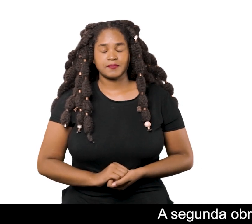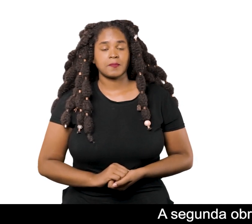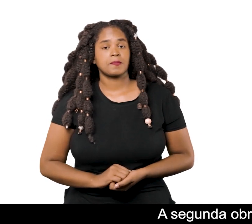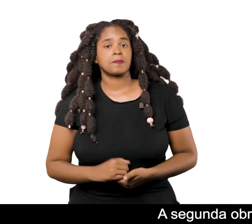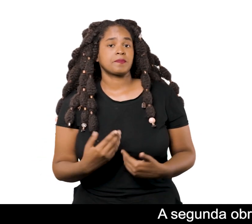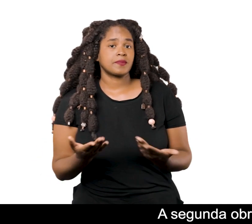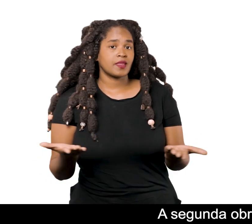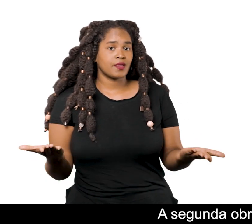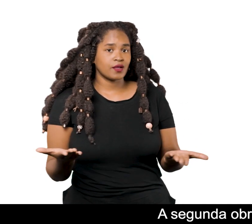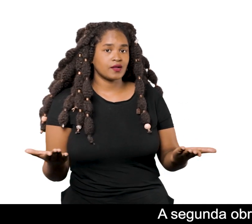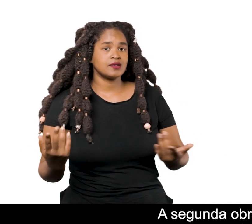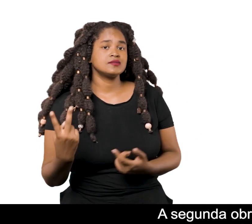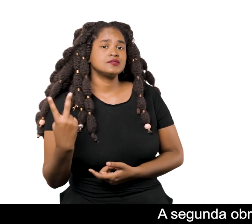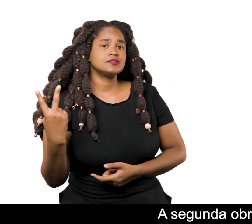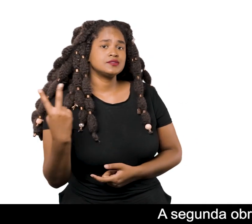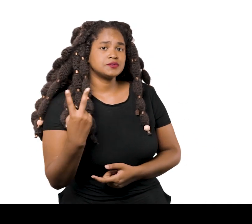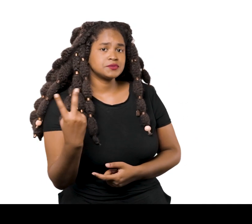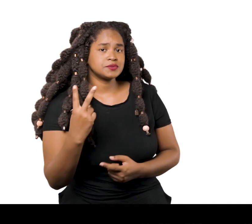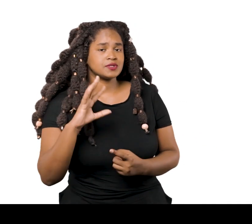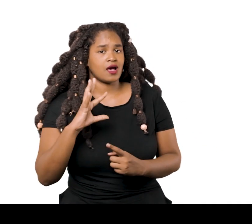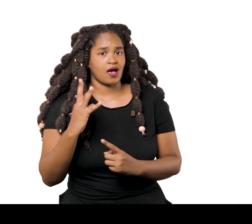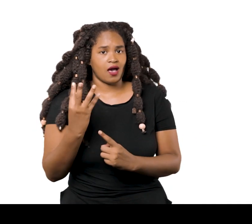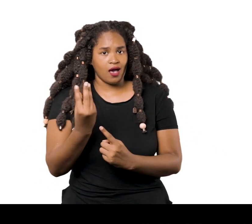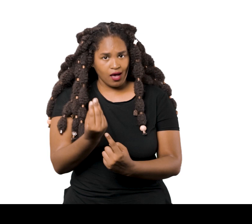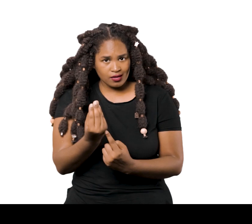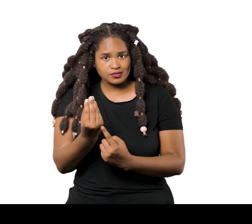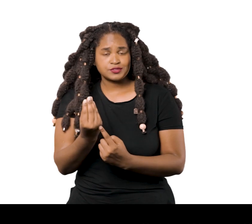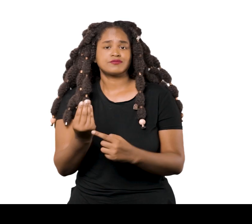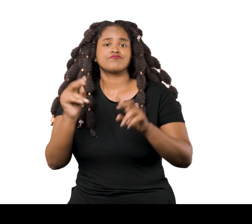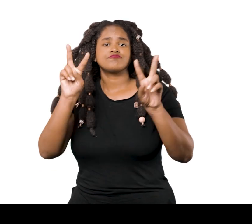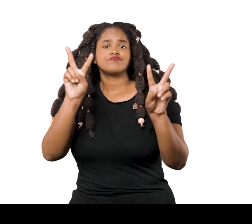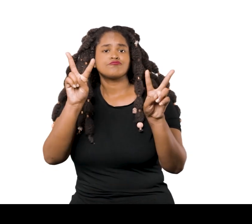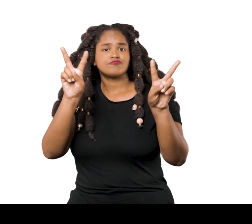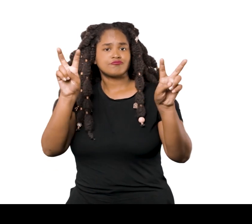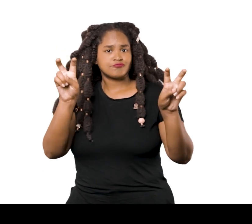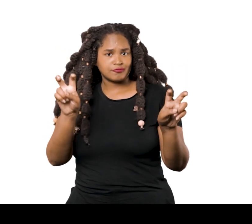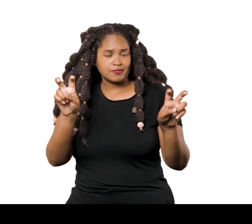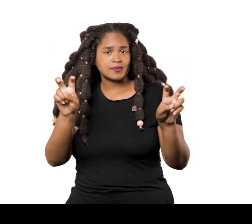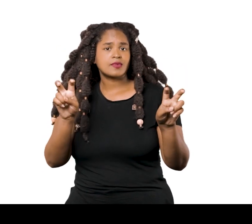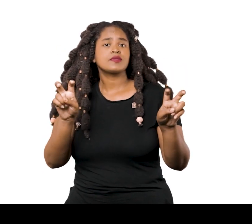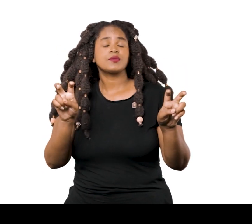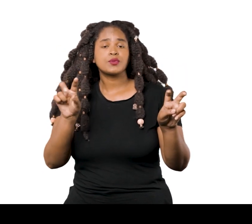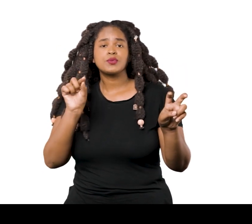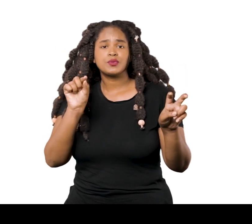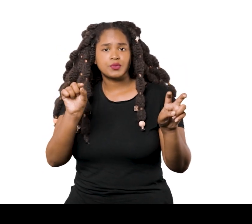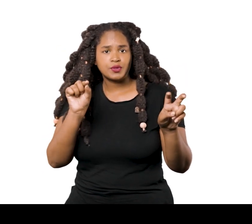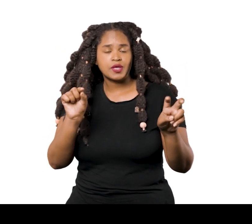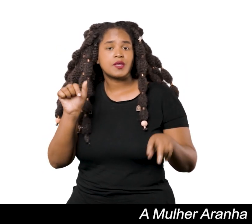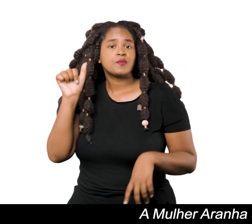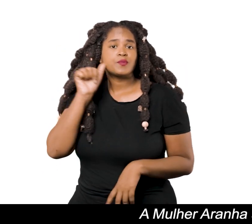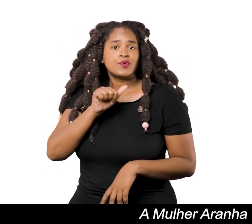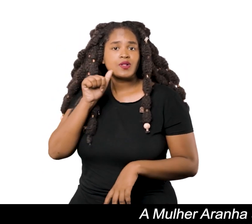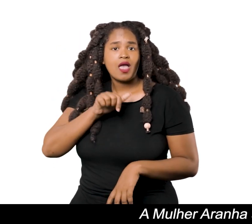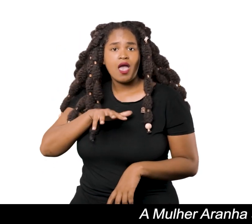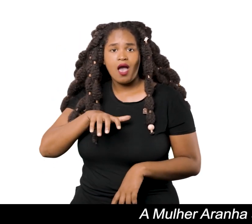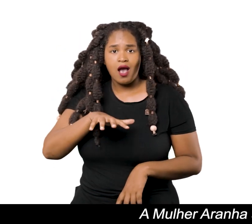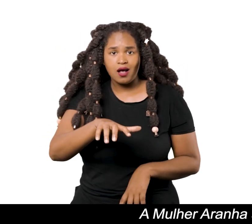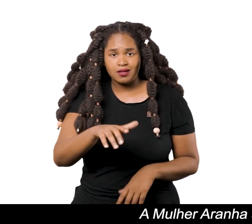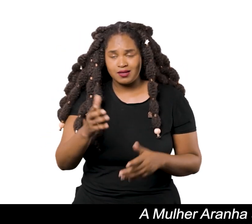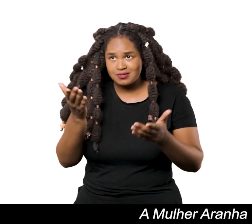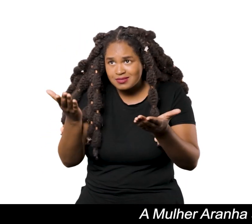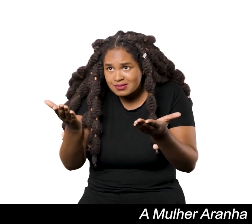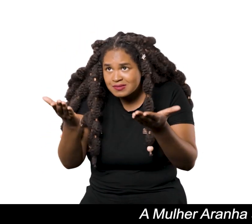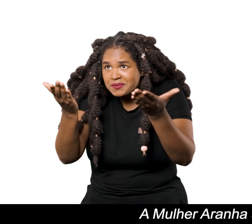A segunda obra desta faixa se chama Spider-Woman Greets the Dawn, ou, em português, A